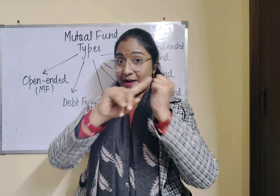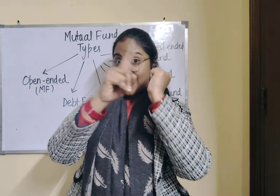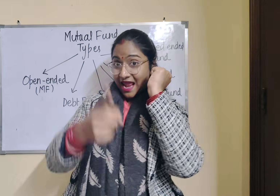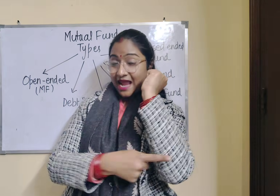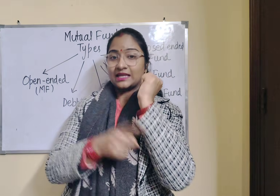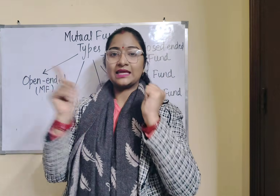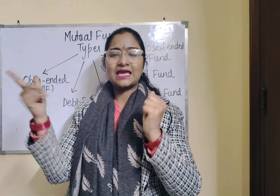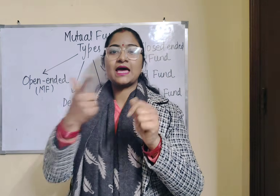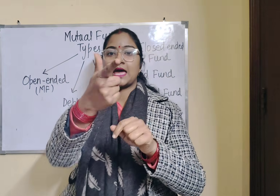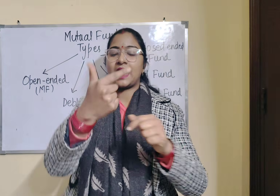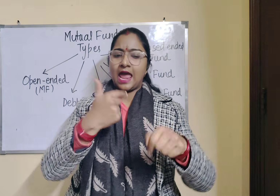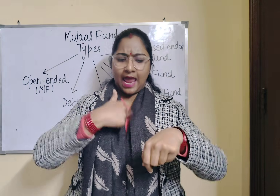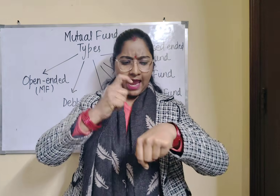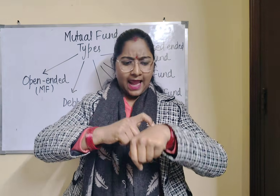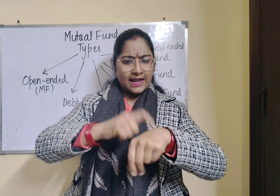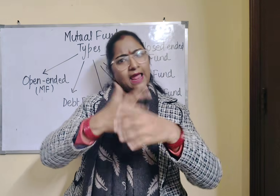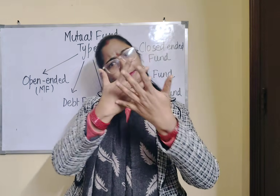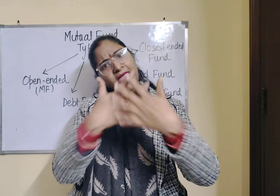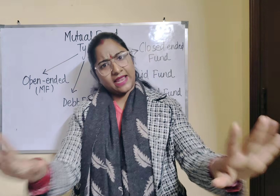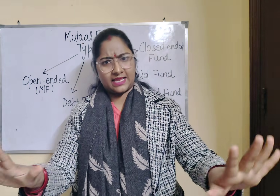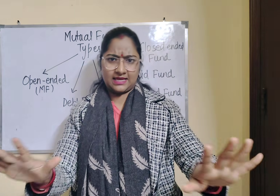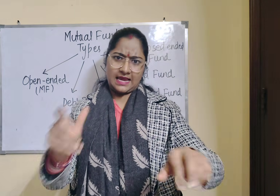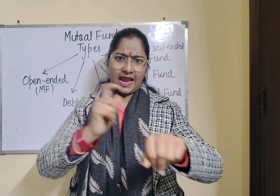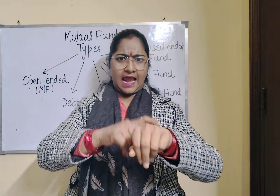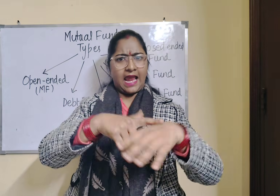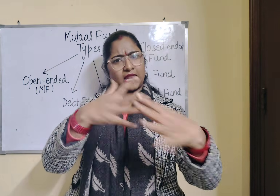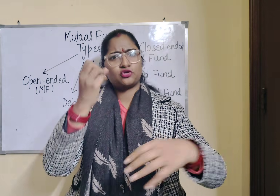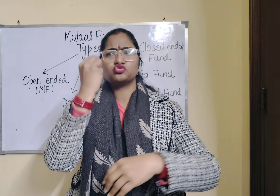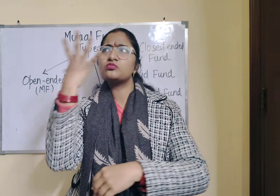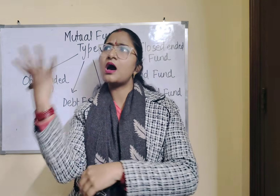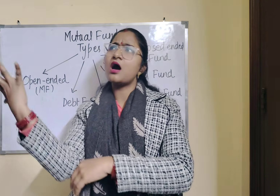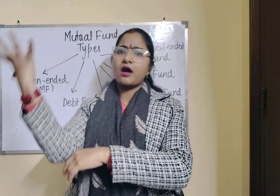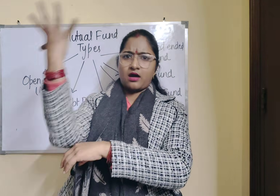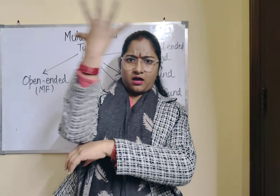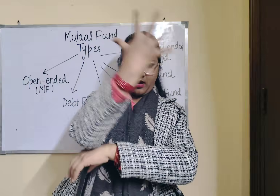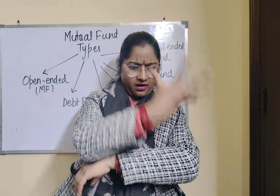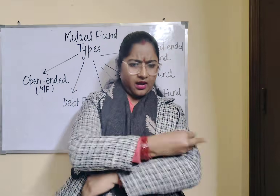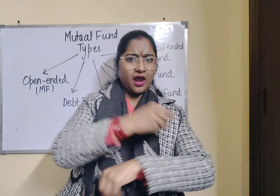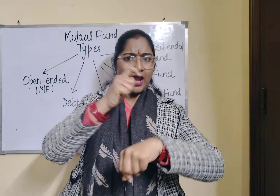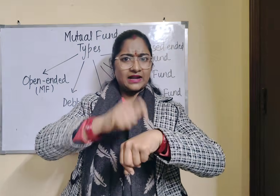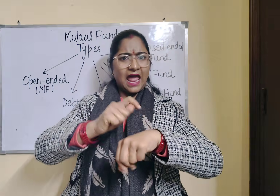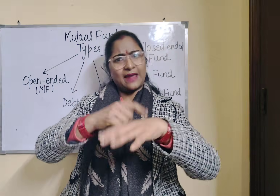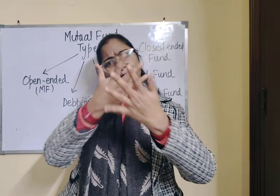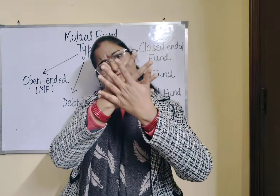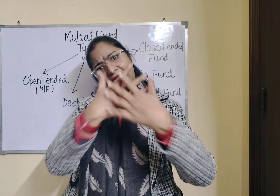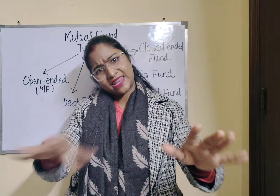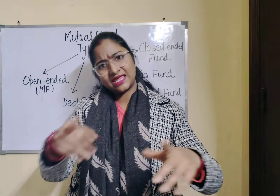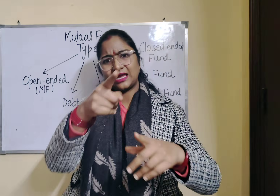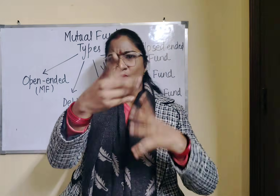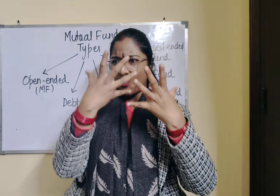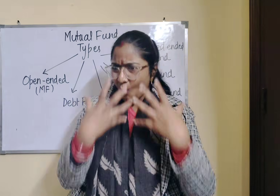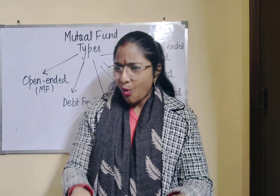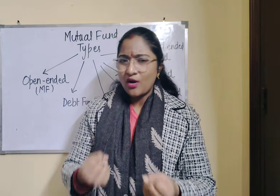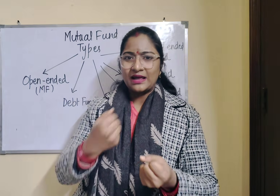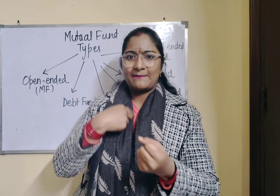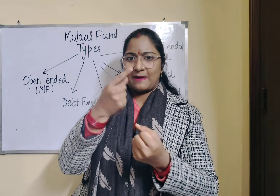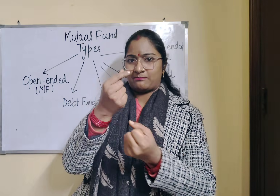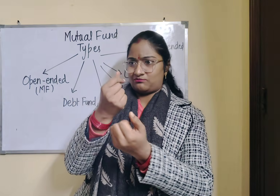का अगर मैं बताऊं, जो ओपन एंडेड म्यूचुअल फंड होता है, इसमें क्या होता है, इसमें सुबह से लेके कोई भी टाइम